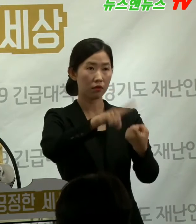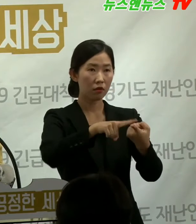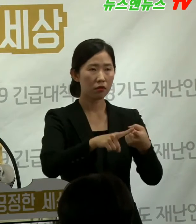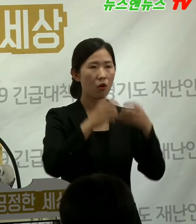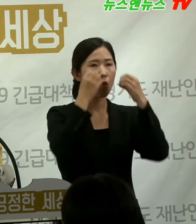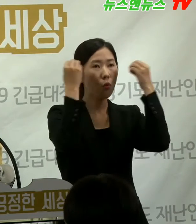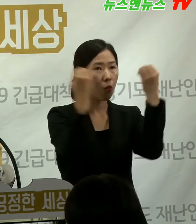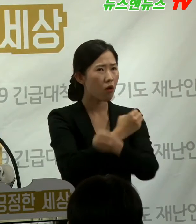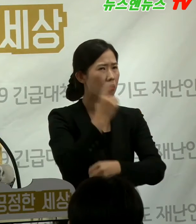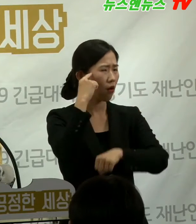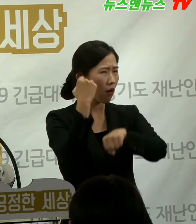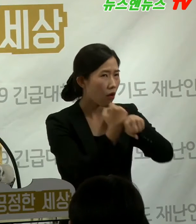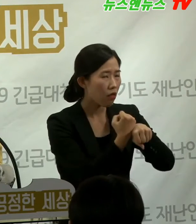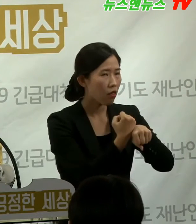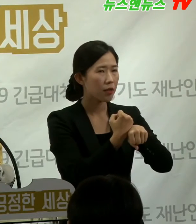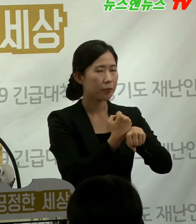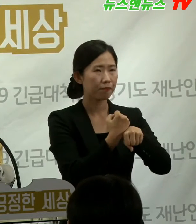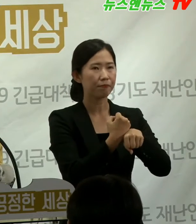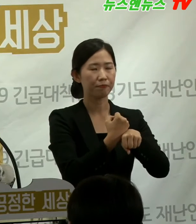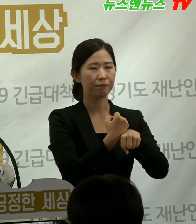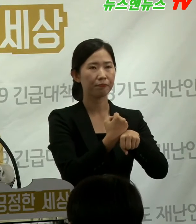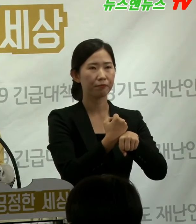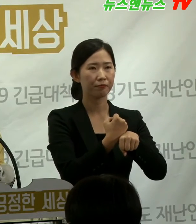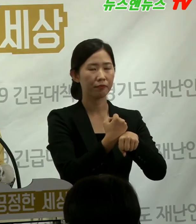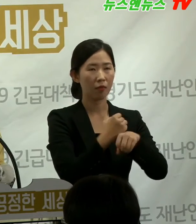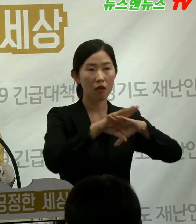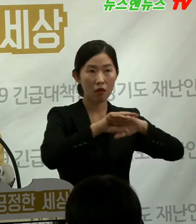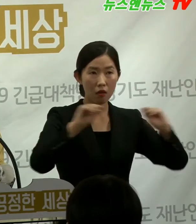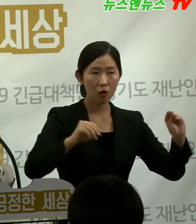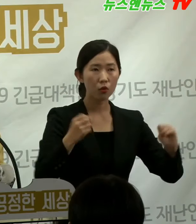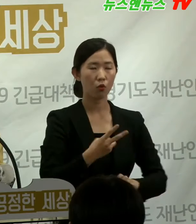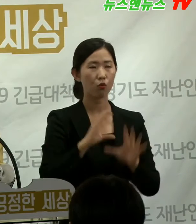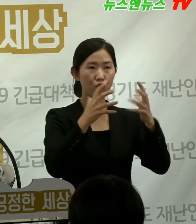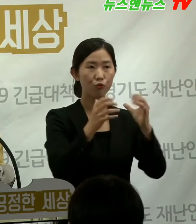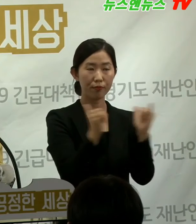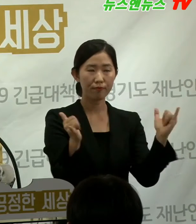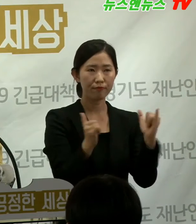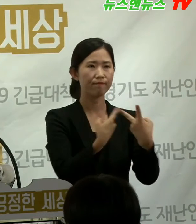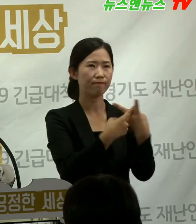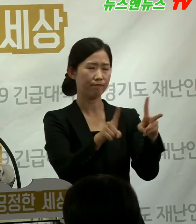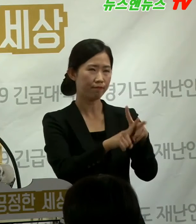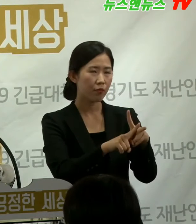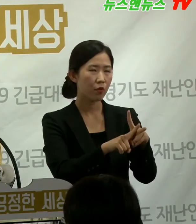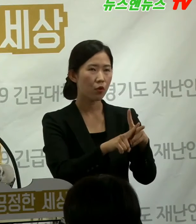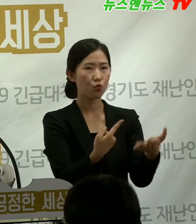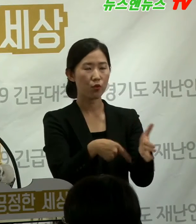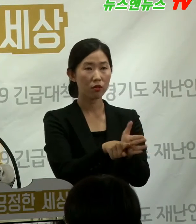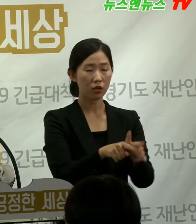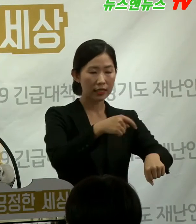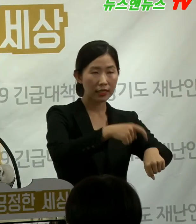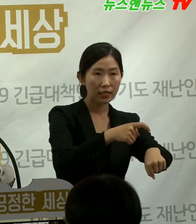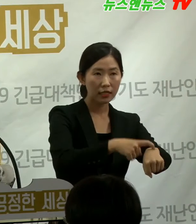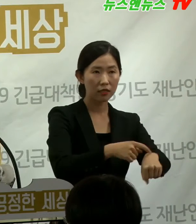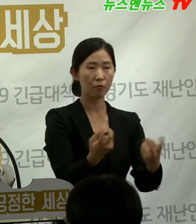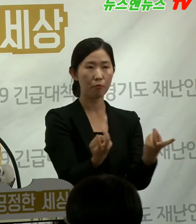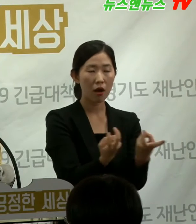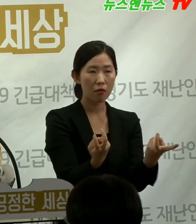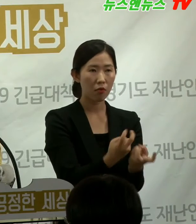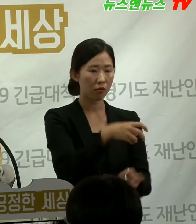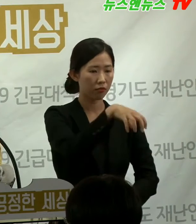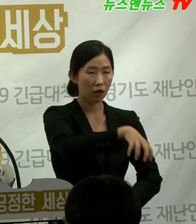오해와 편견을 불식하고 국민적 이해를 돕기 위해서 시기, 방법, 장소,